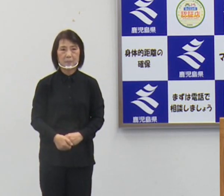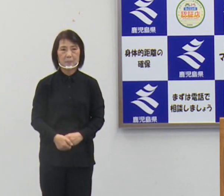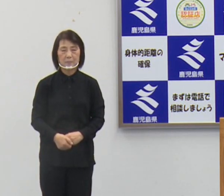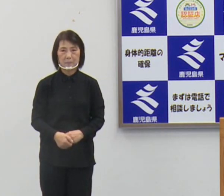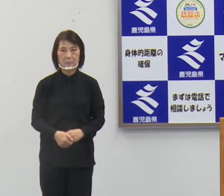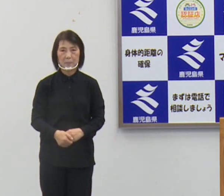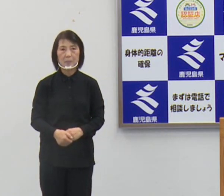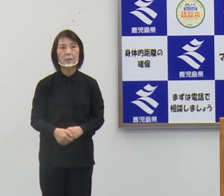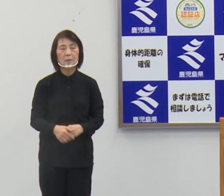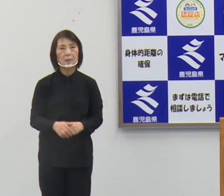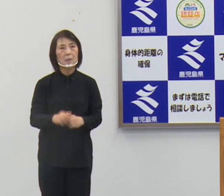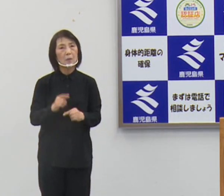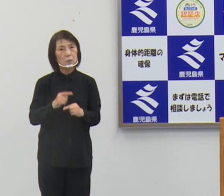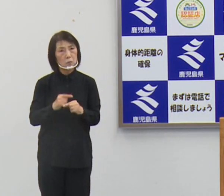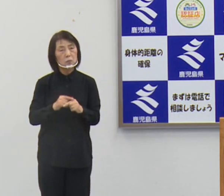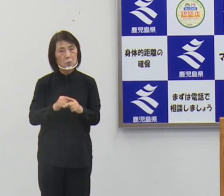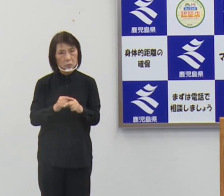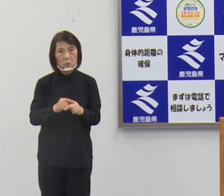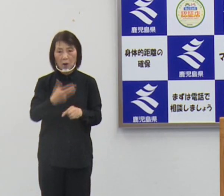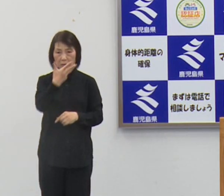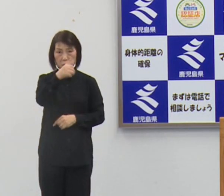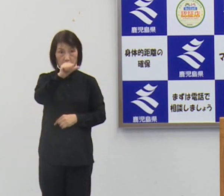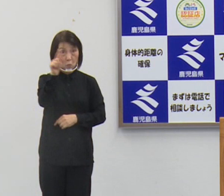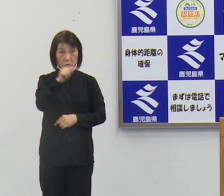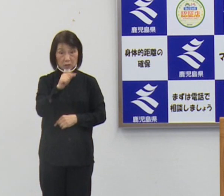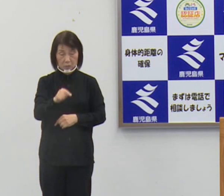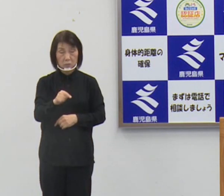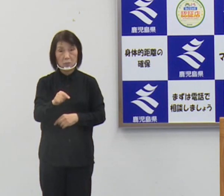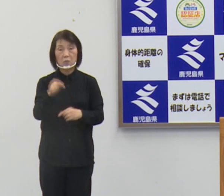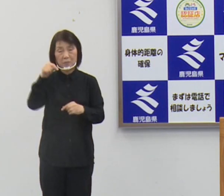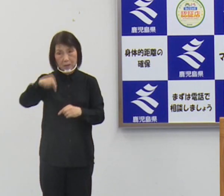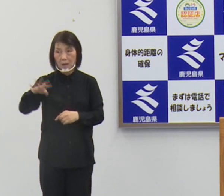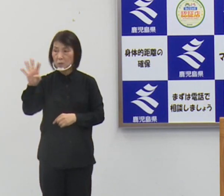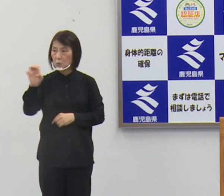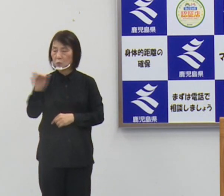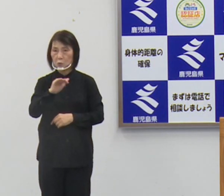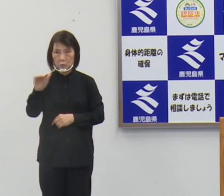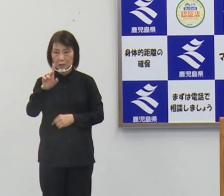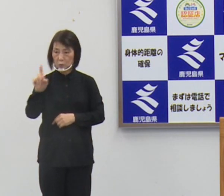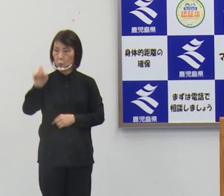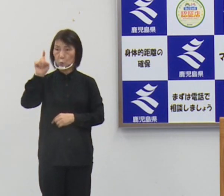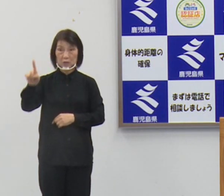2以上の患者85人のうち40代が